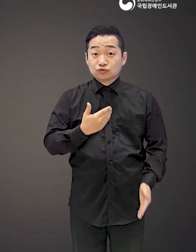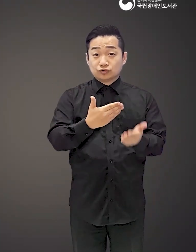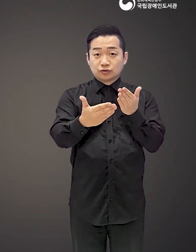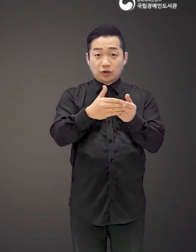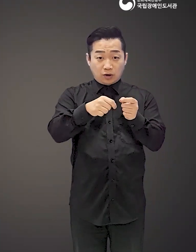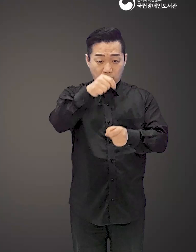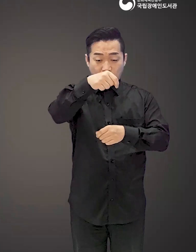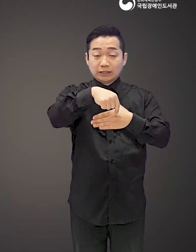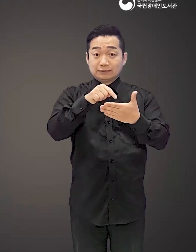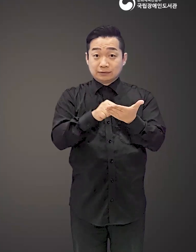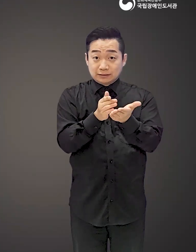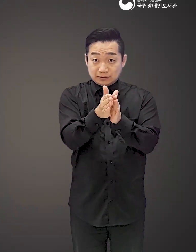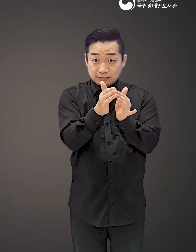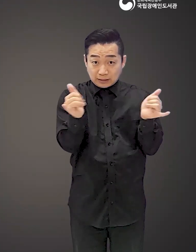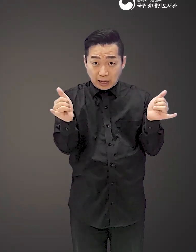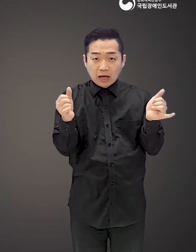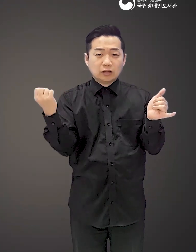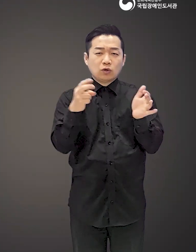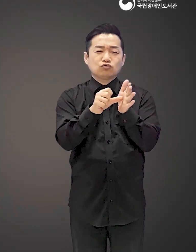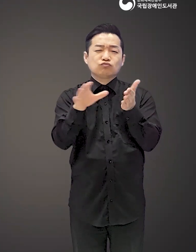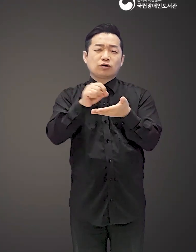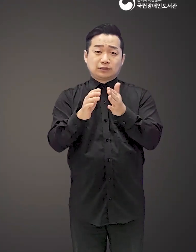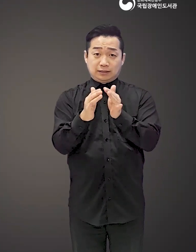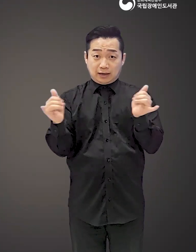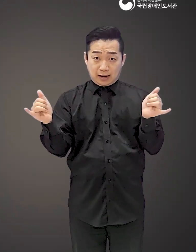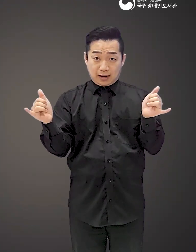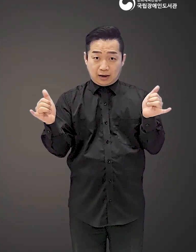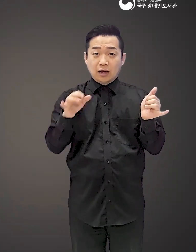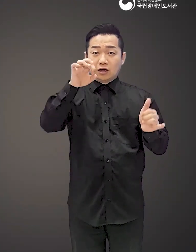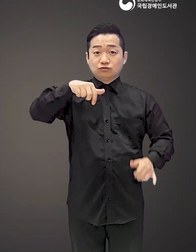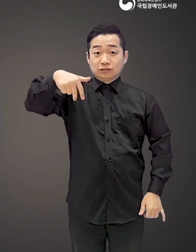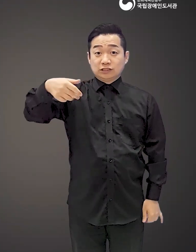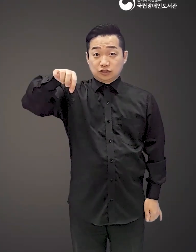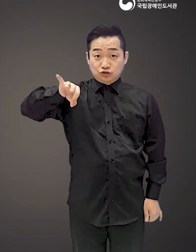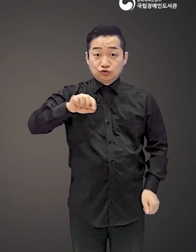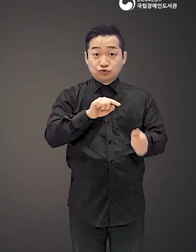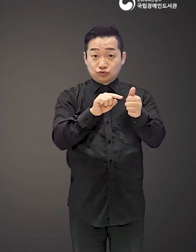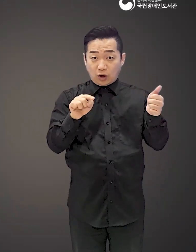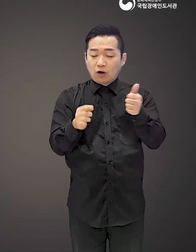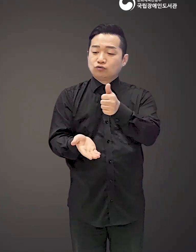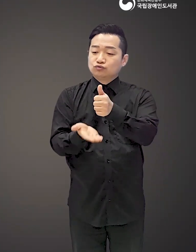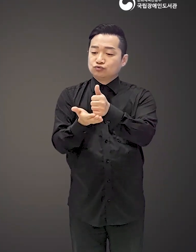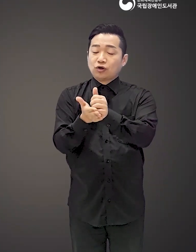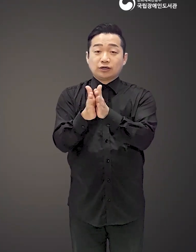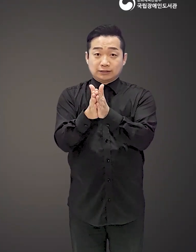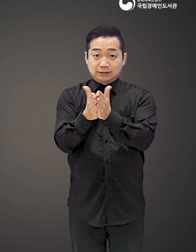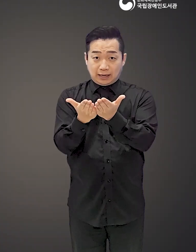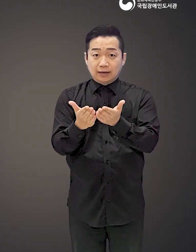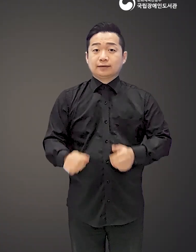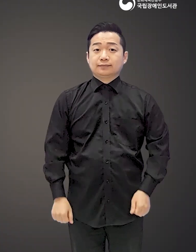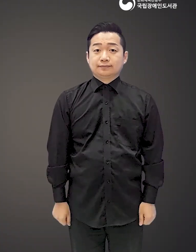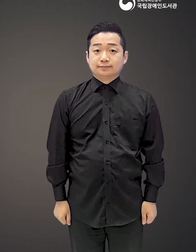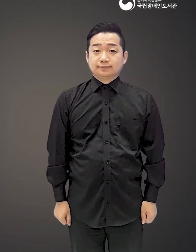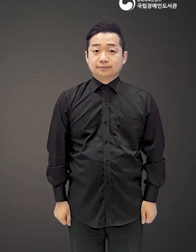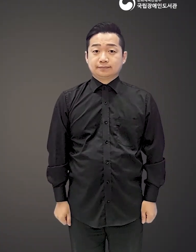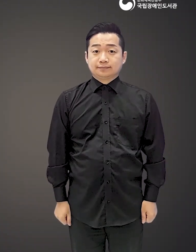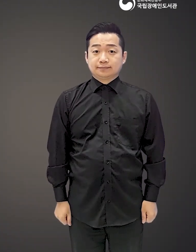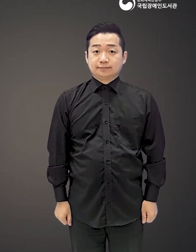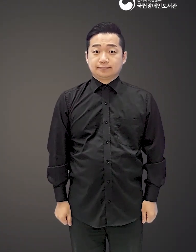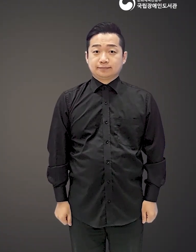중국의 베테랑 심리학자이자 베스트셀러 작가 우주웅의 강력 추천 도서.